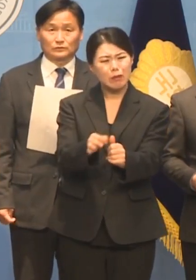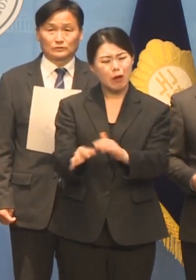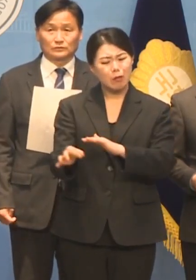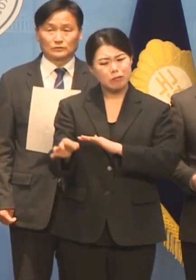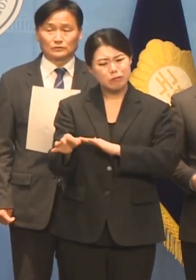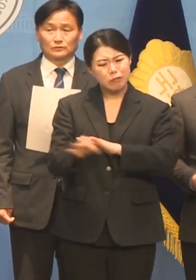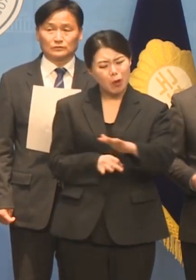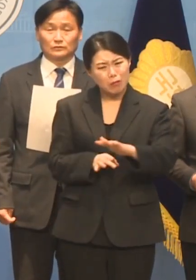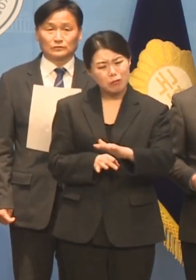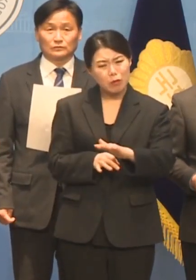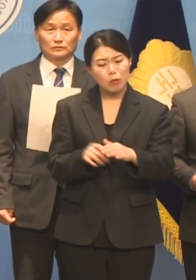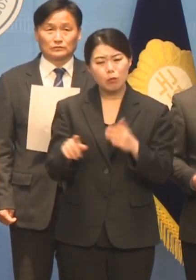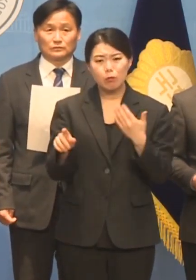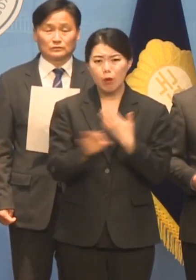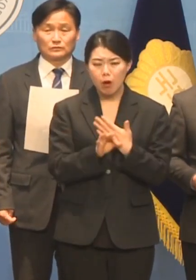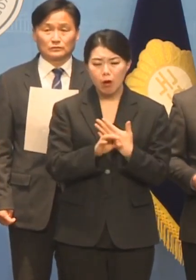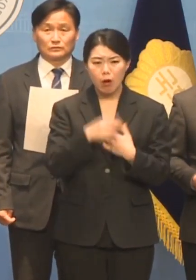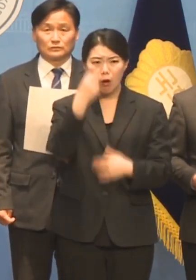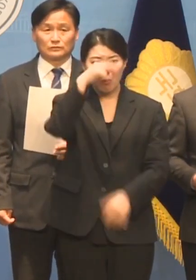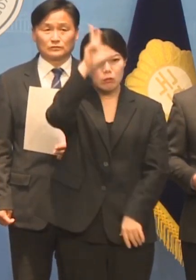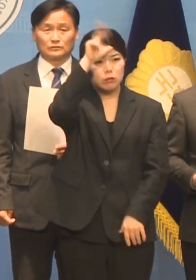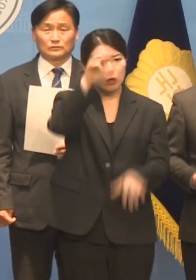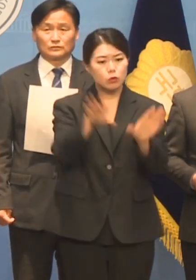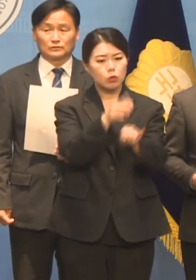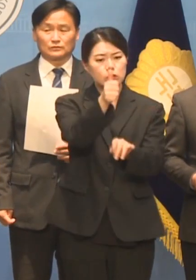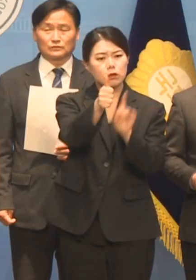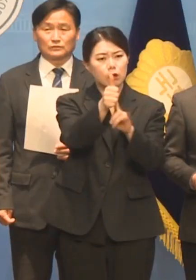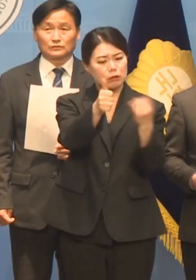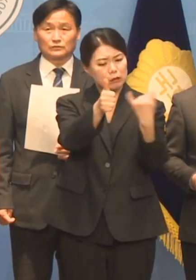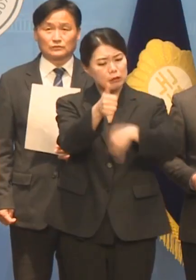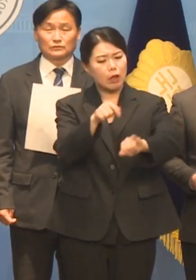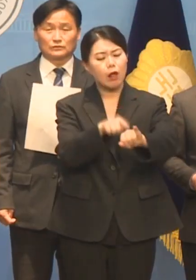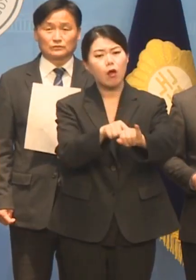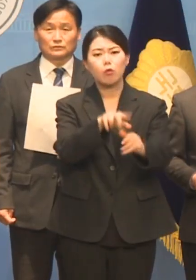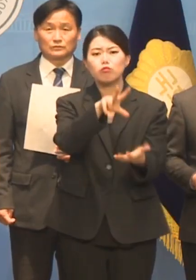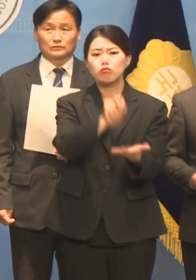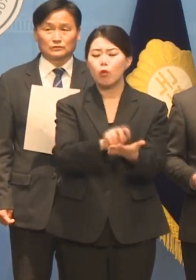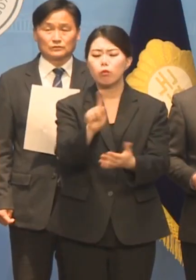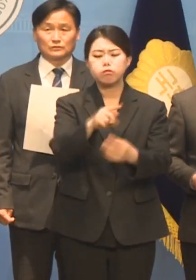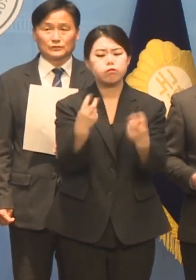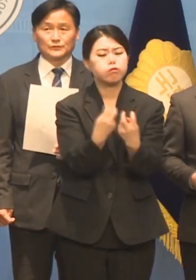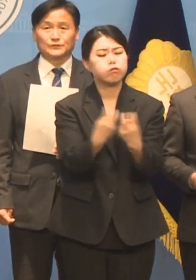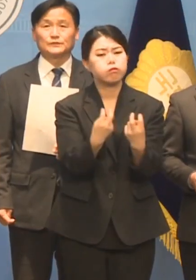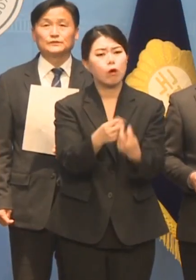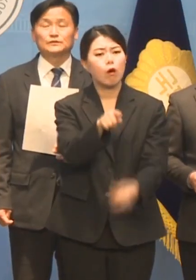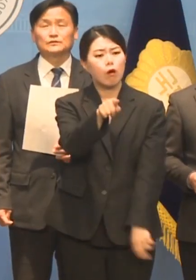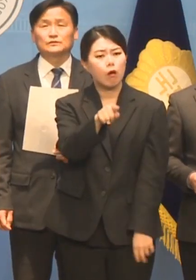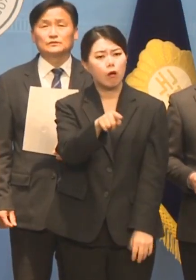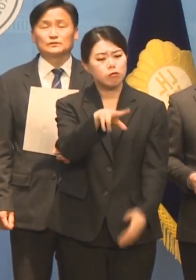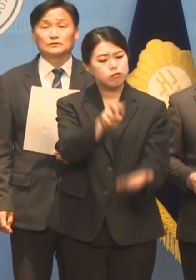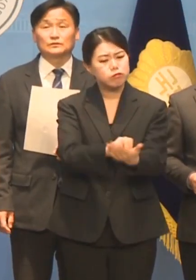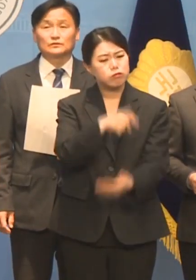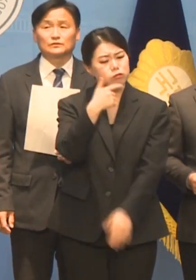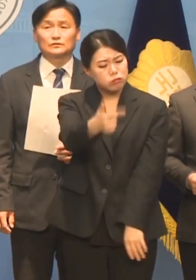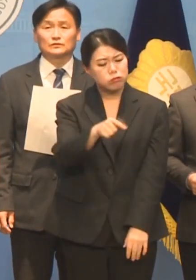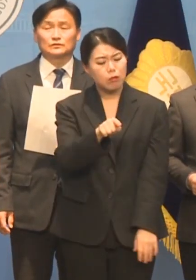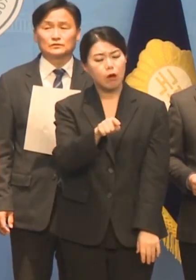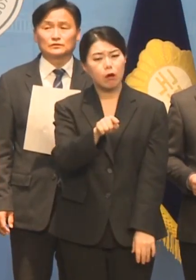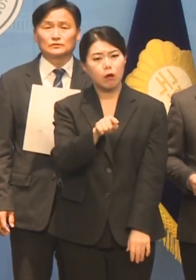정말 심우정 검찰총장님 따님 문제는 그러면 어떻게 보시는지 참